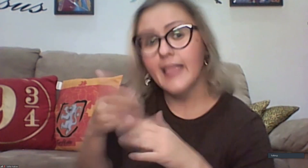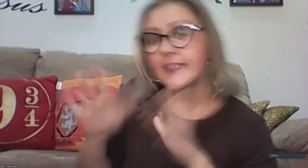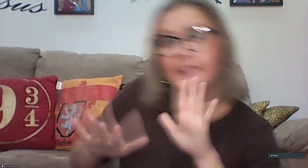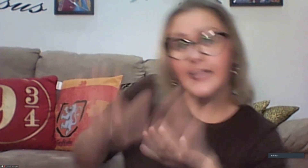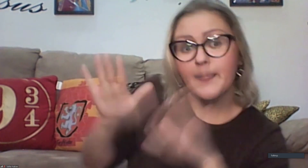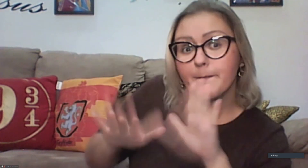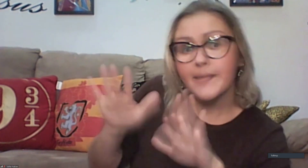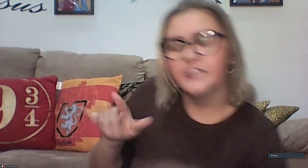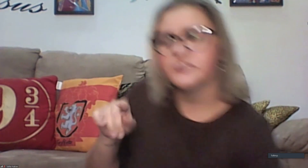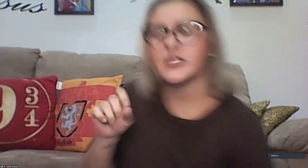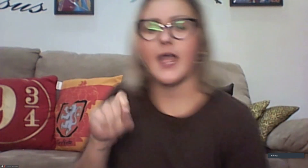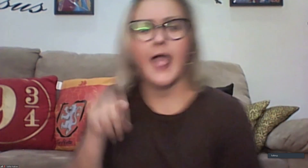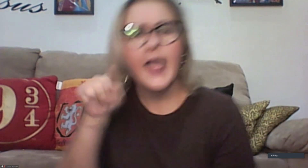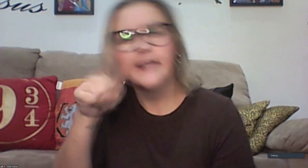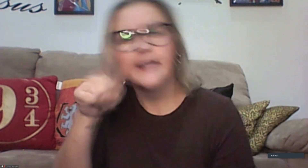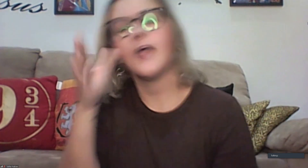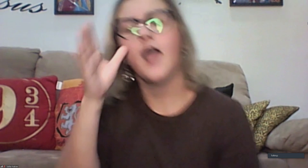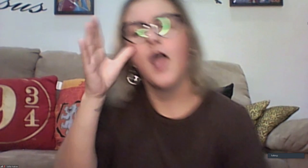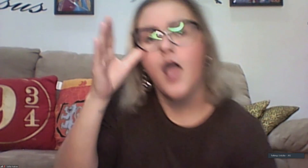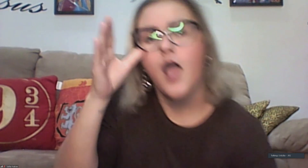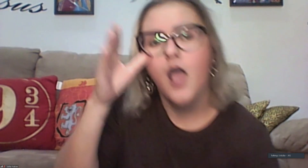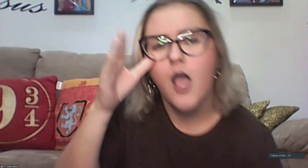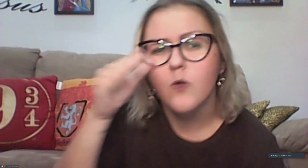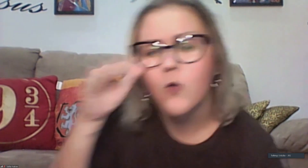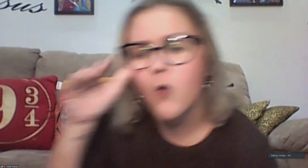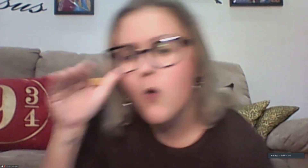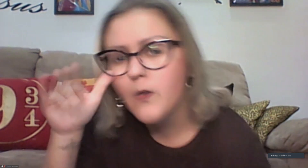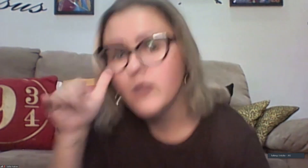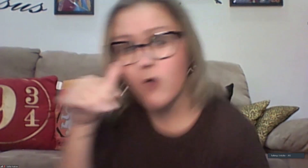professor, precisa observar, porque